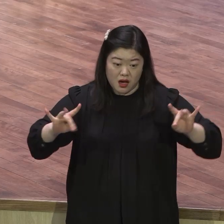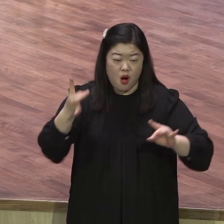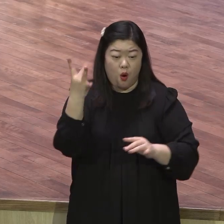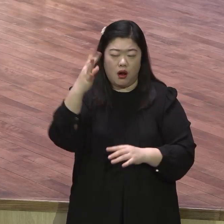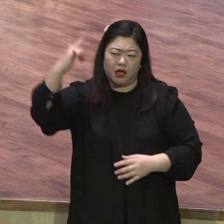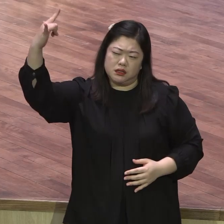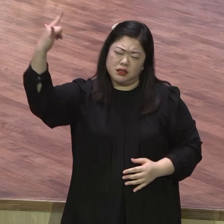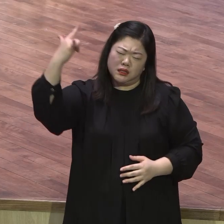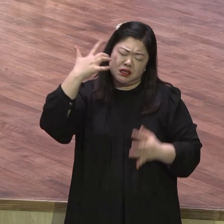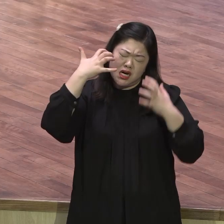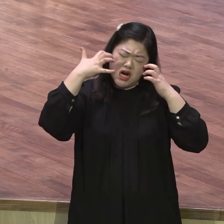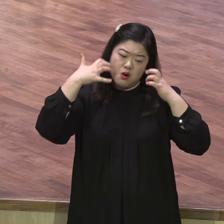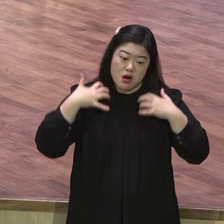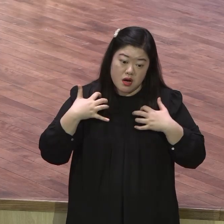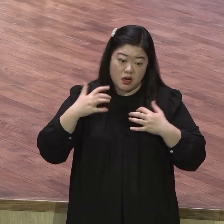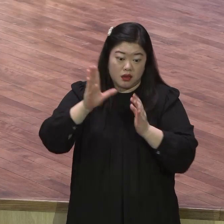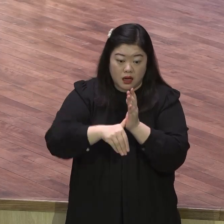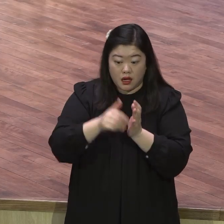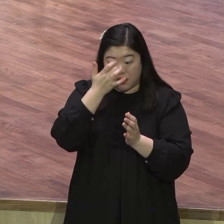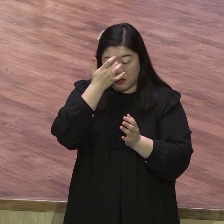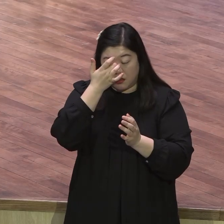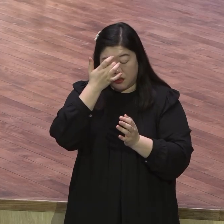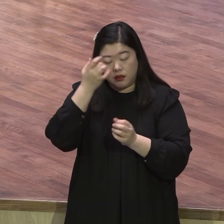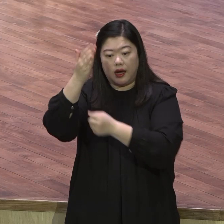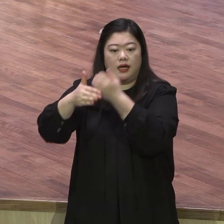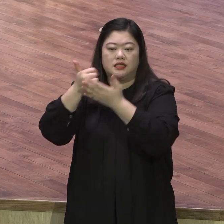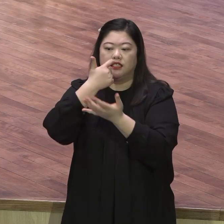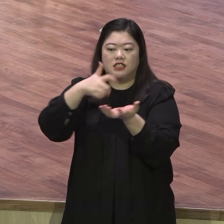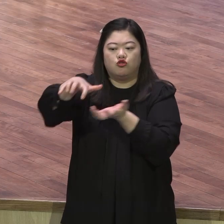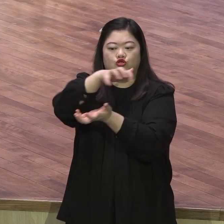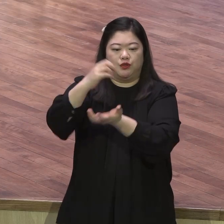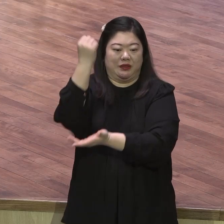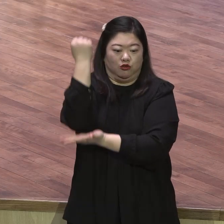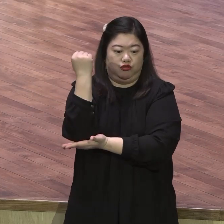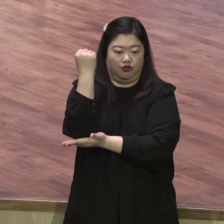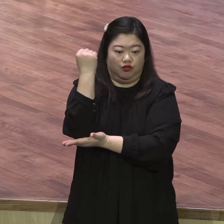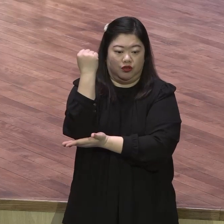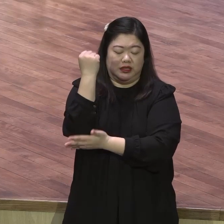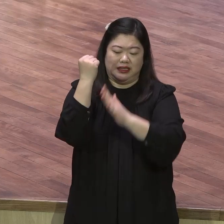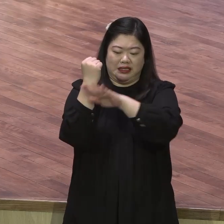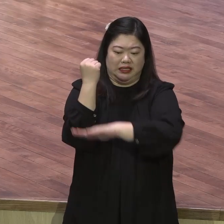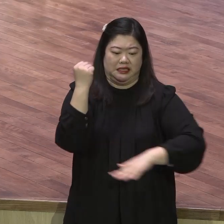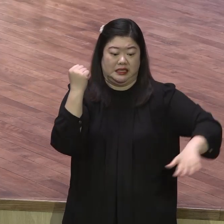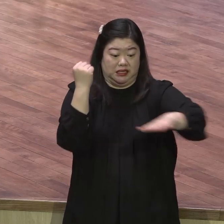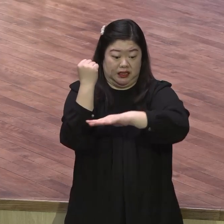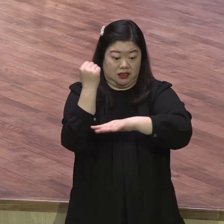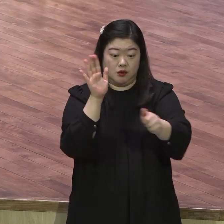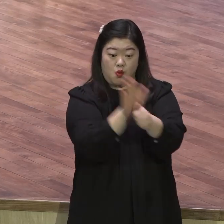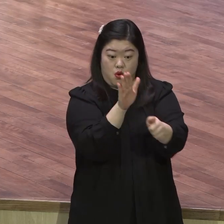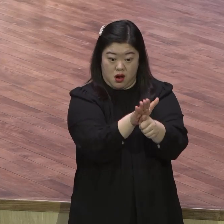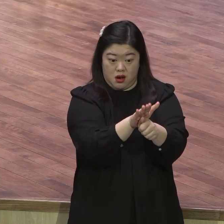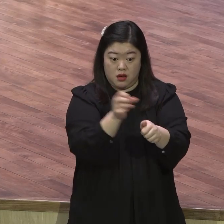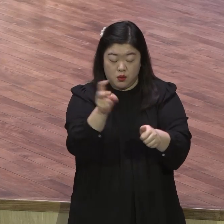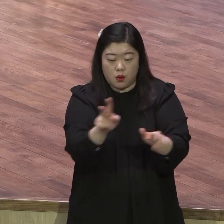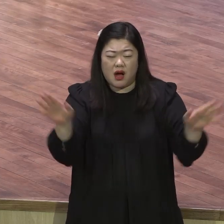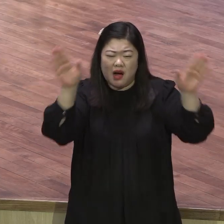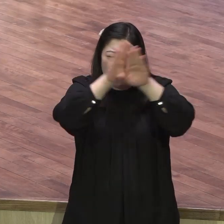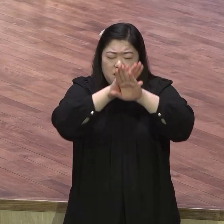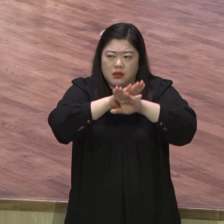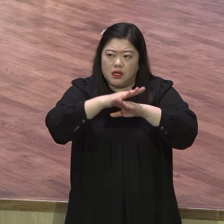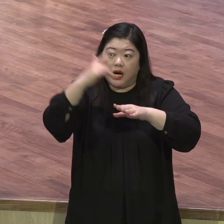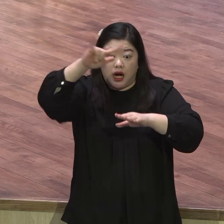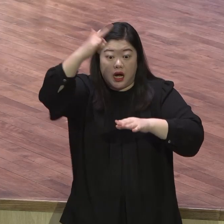구름기둥을 앞서서 인도하시고 밤에는 날가 춥고 어두우니까 불기둥으로 앞서서 인도하시고